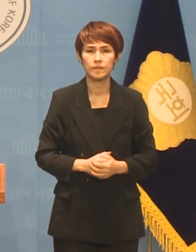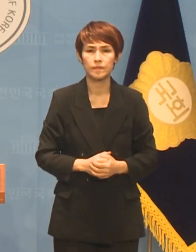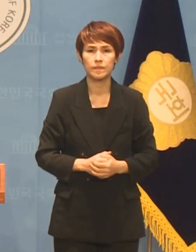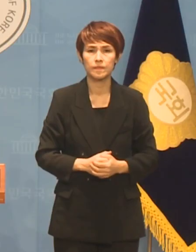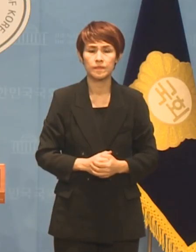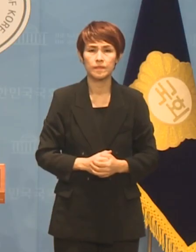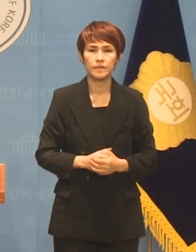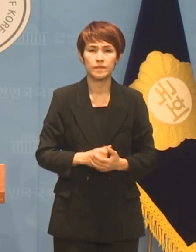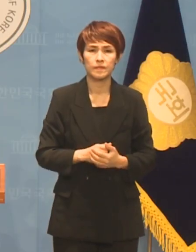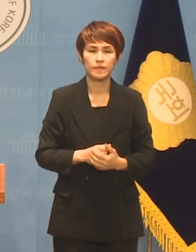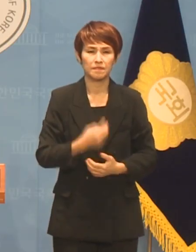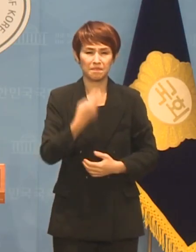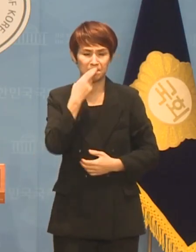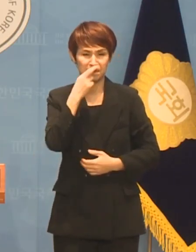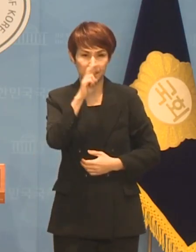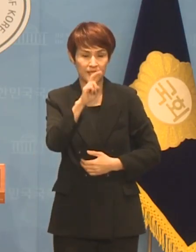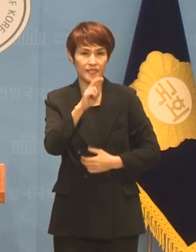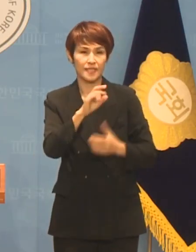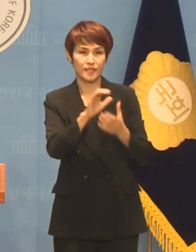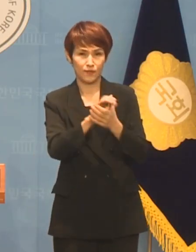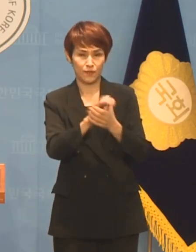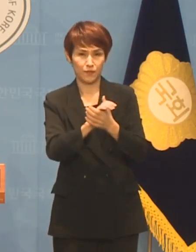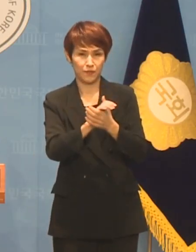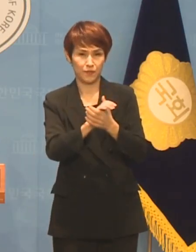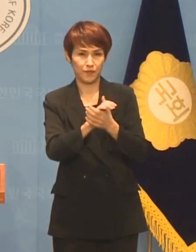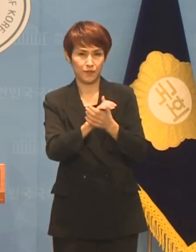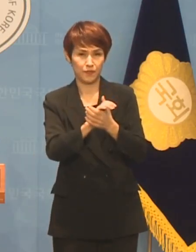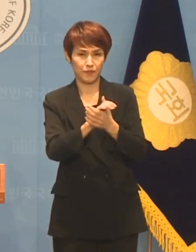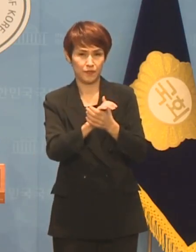30년 지기 친구를 당선시키고 보원하기 위해